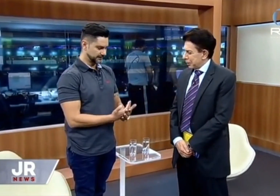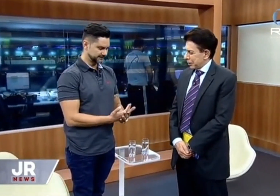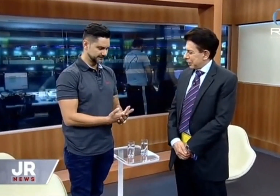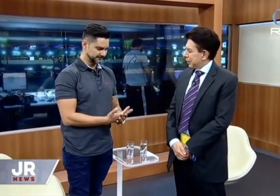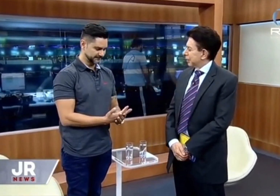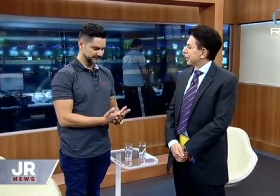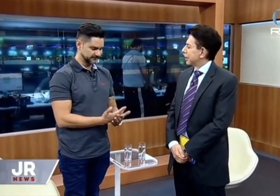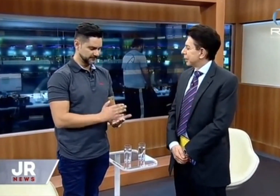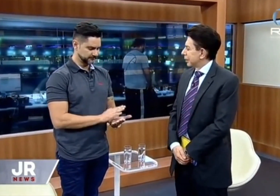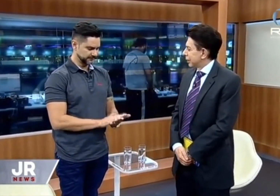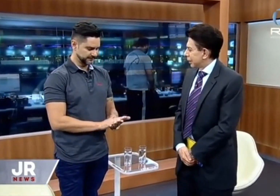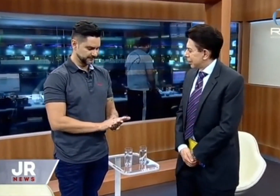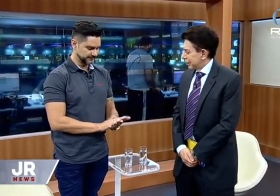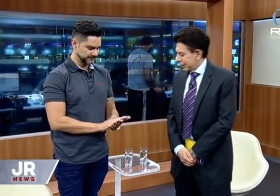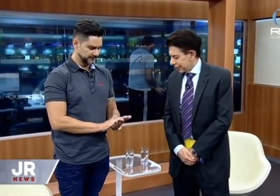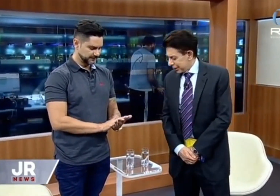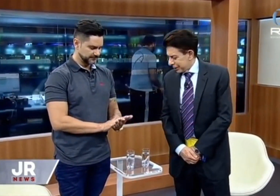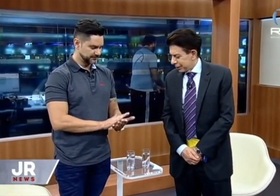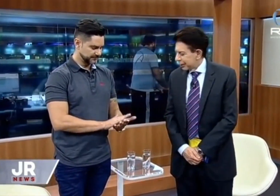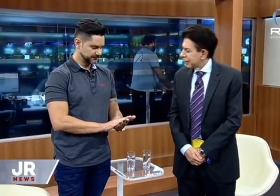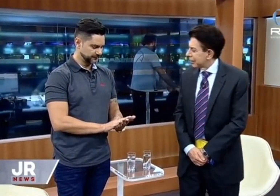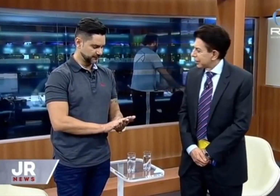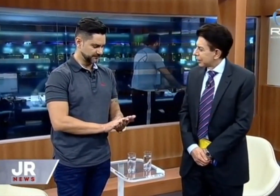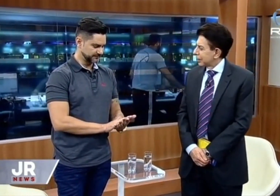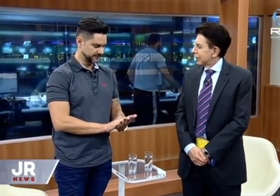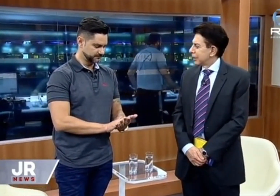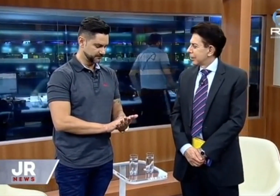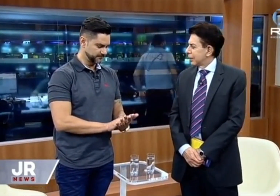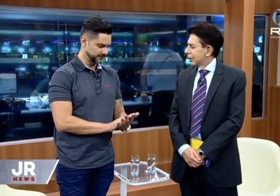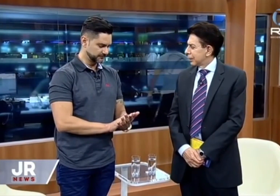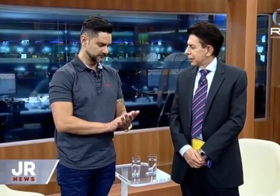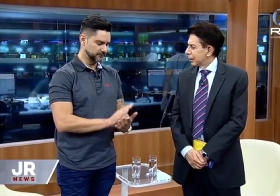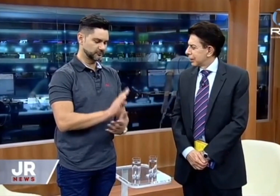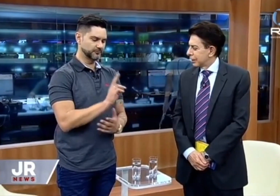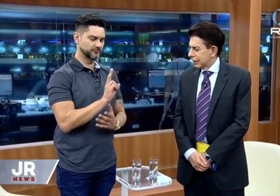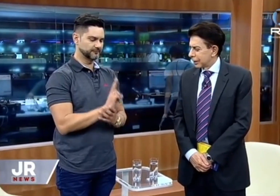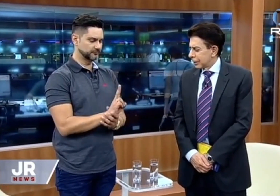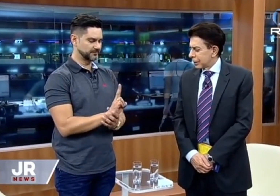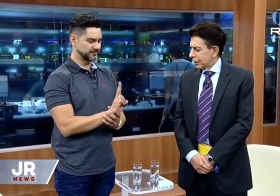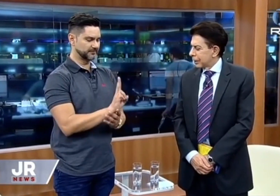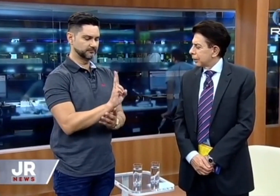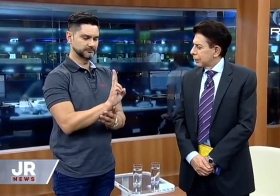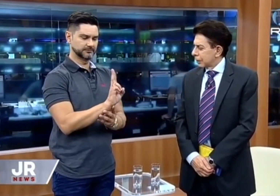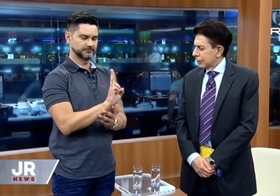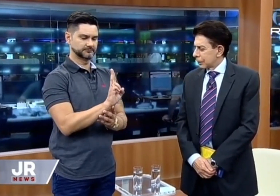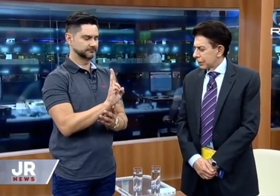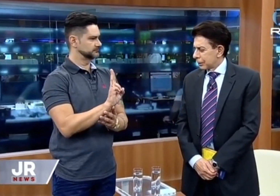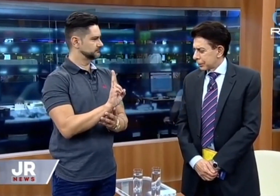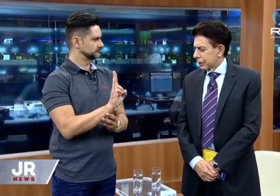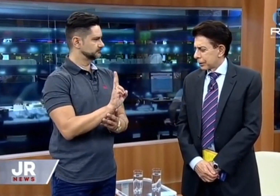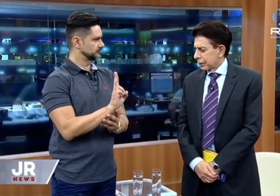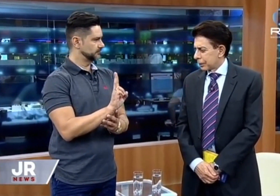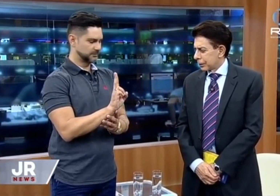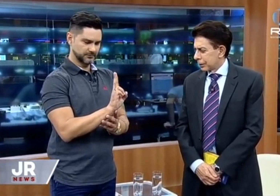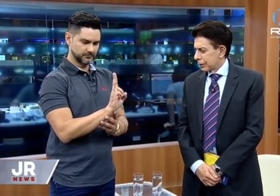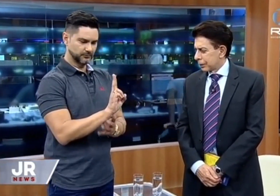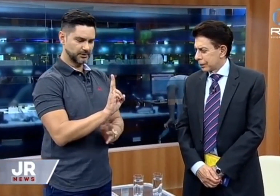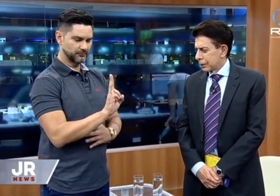a sinalização, ela acontece de três formas, né? Primeiro, o modo como eu configuro a minha mão. Sei. O local